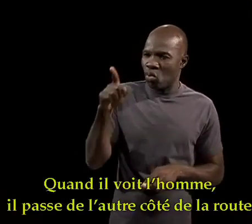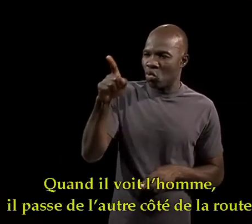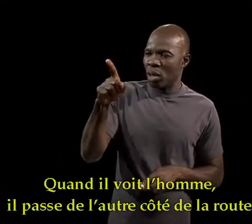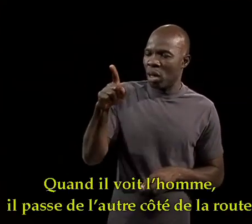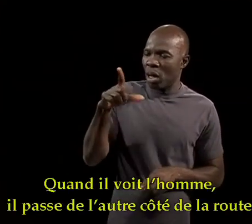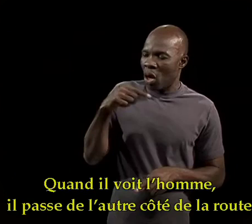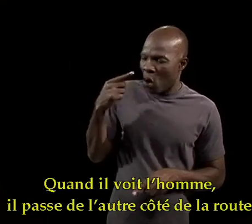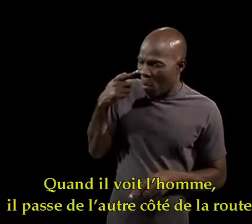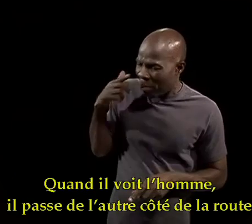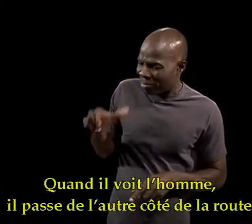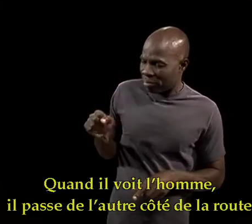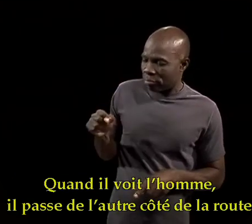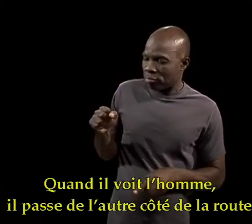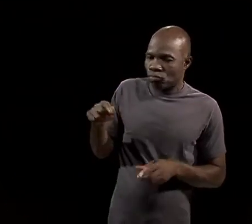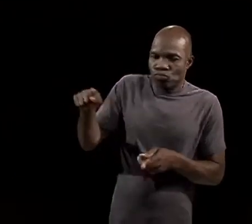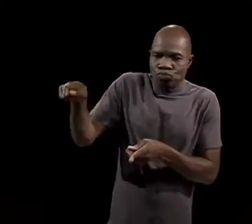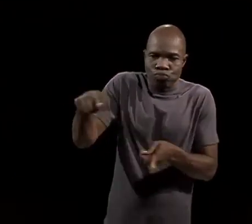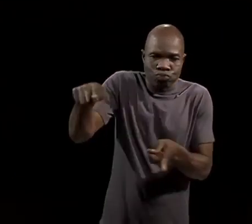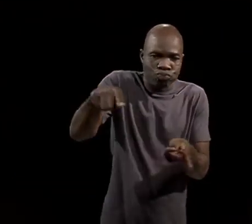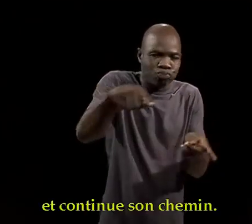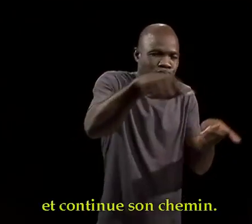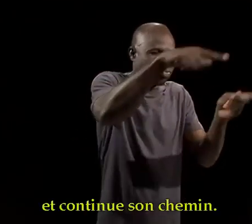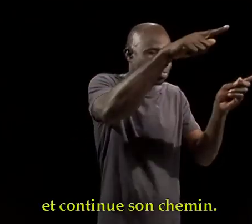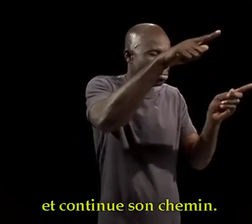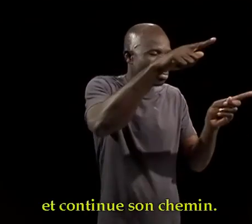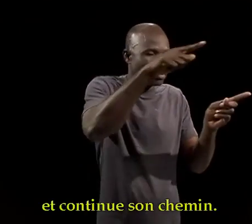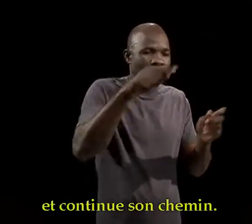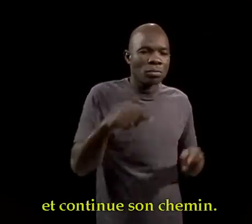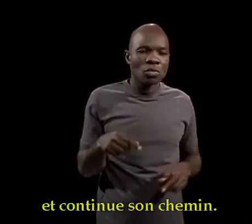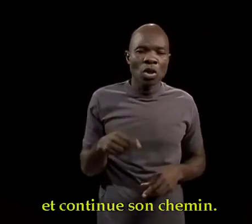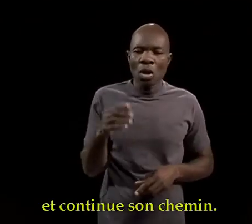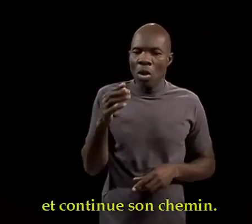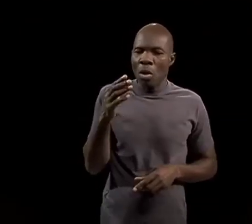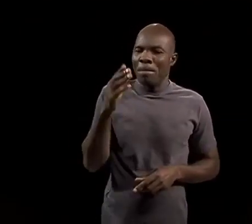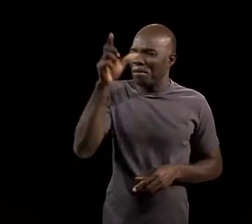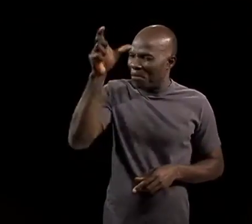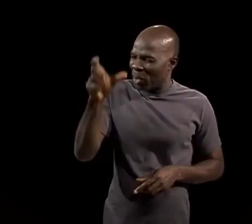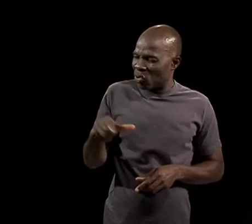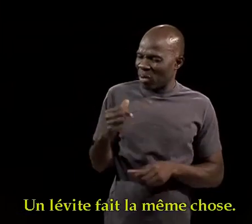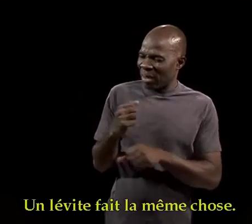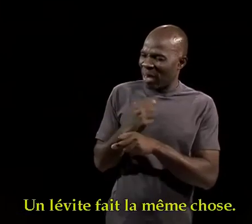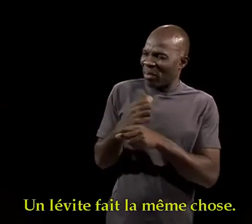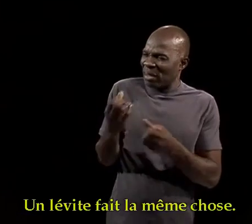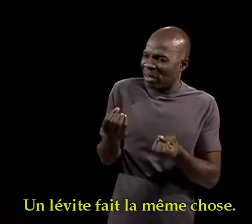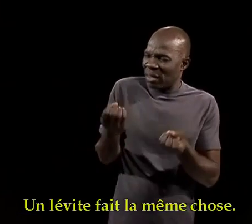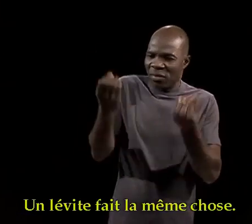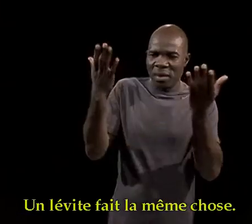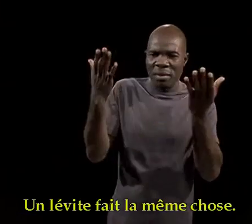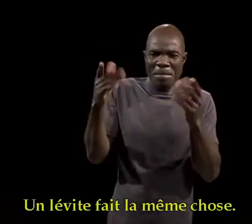Quand il voit l'homme, il passe de l'autre côté de la route et il continue son chemin. Un lévite fait la même